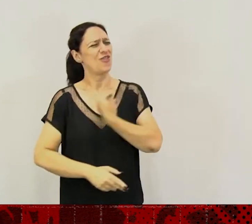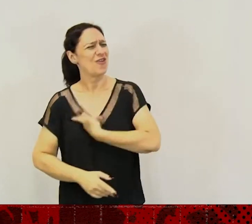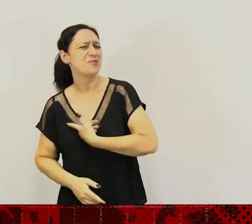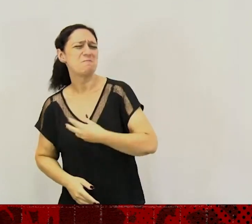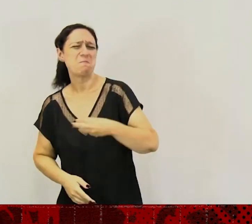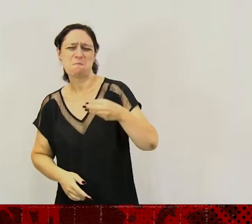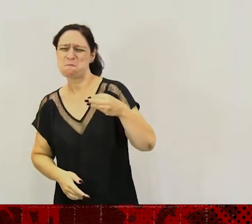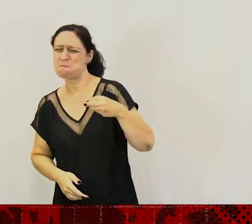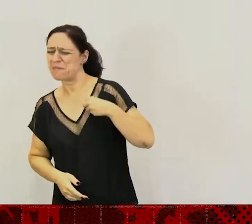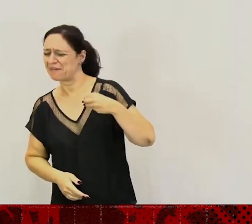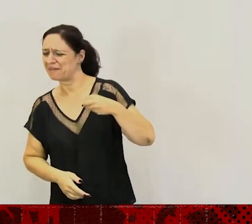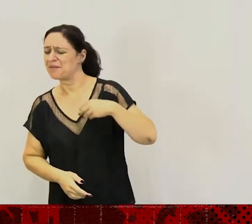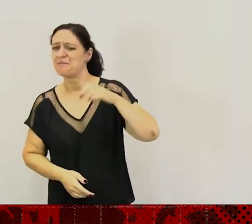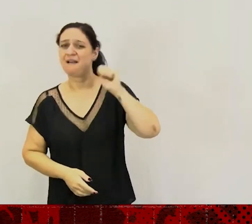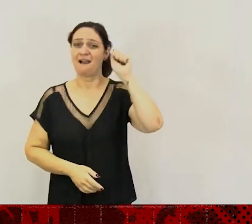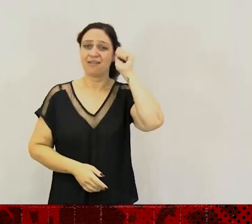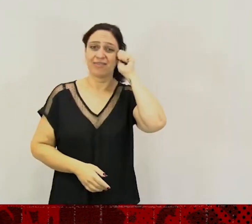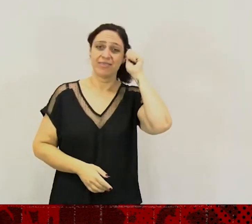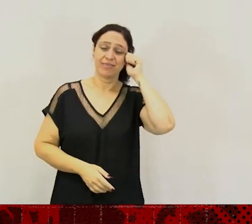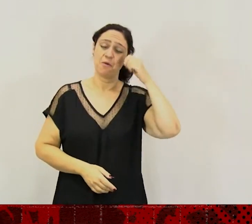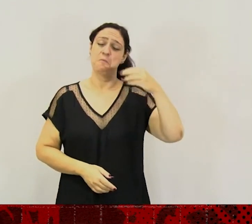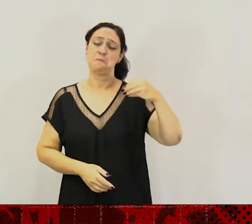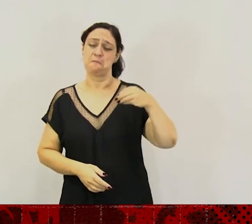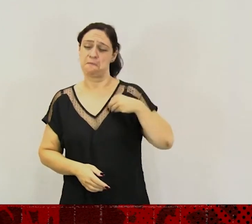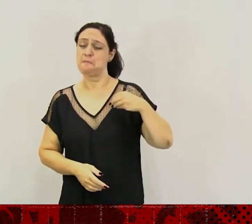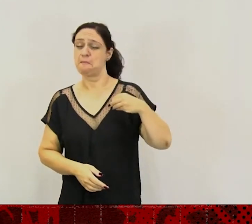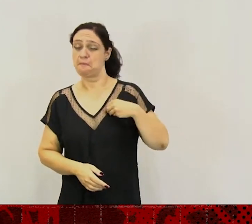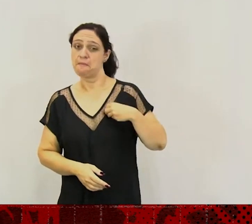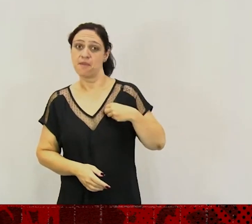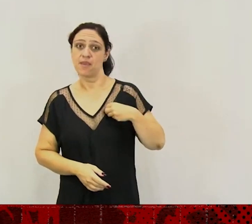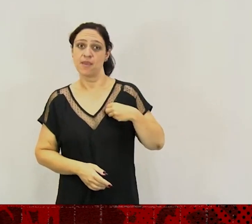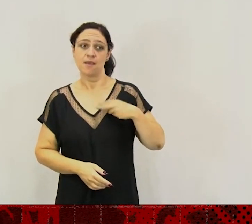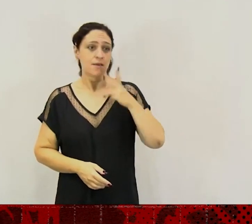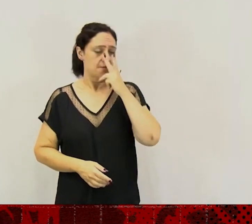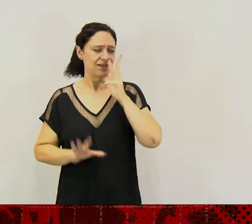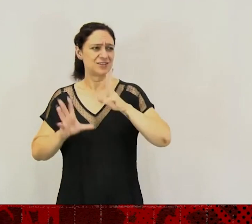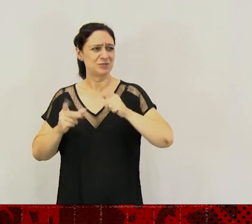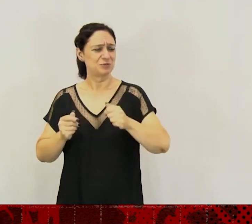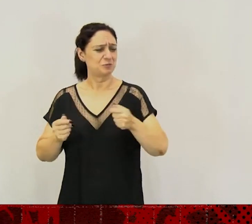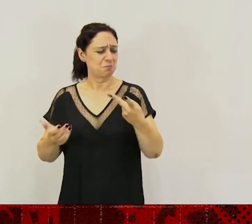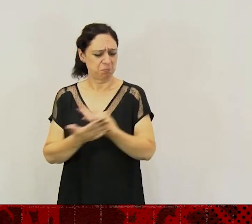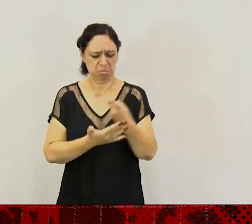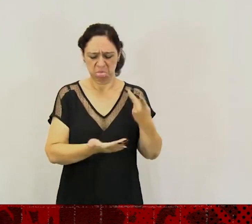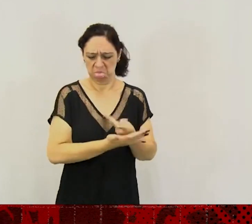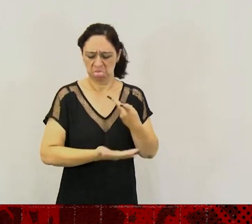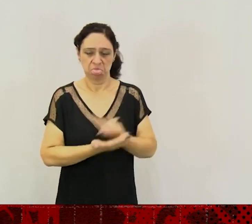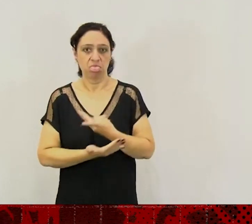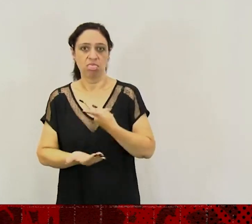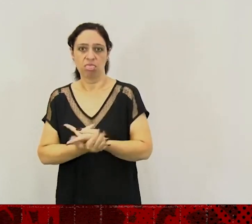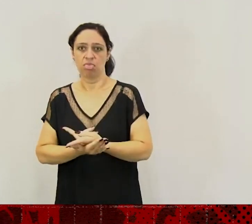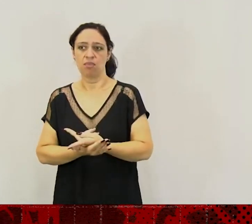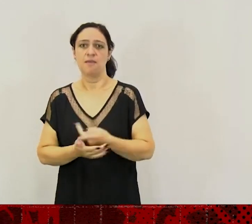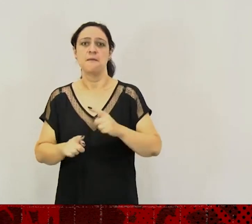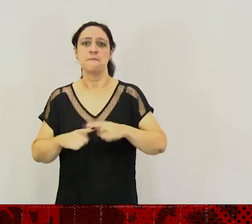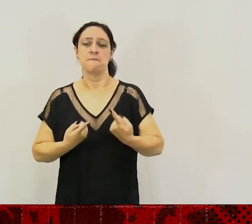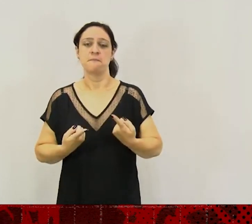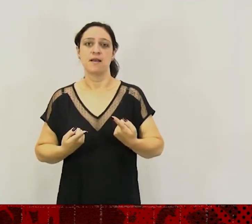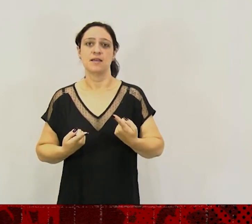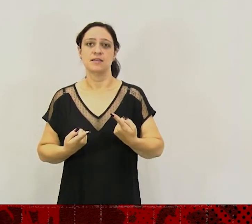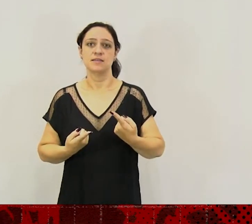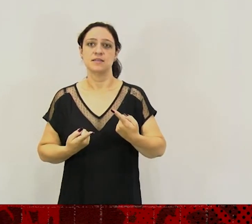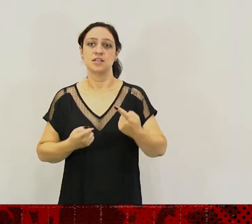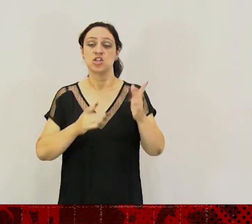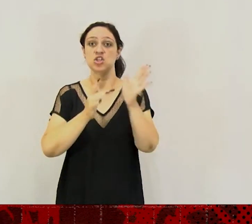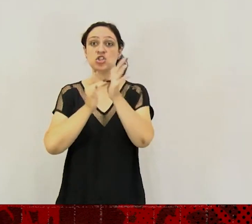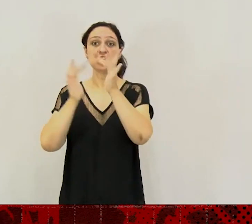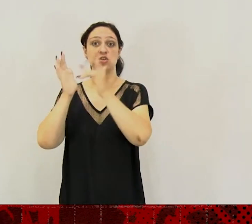mesmo depois que Adão pecou, mesmo que parecia que estava tudo acabado, o Senhor se tornou um